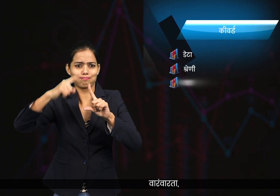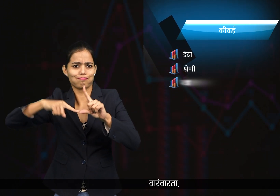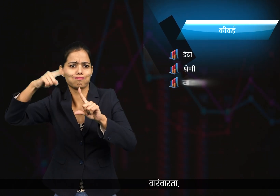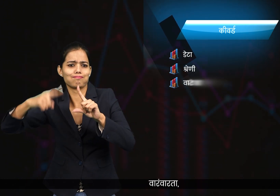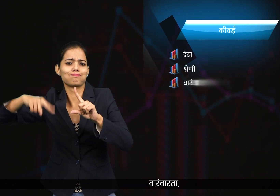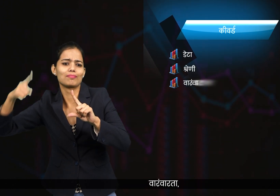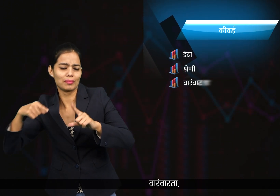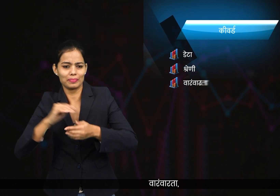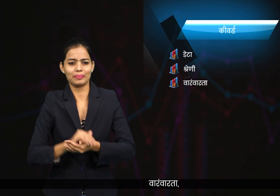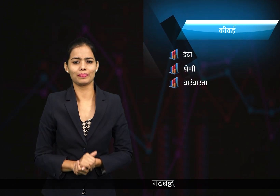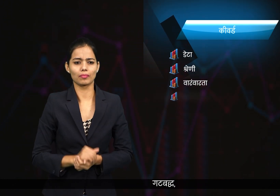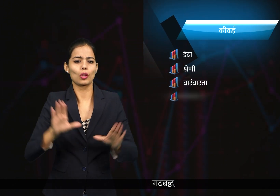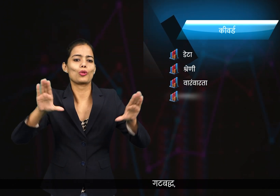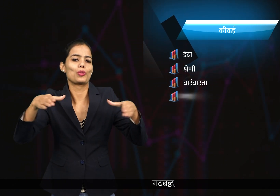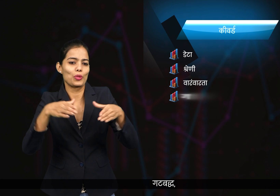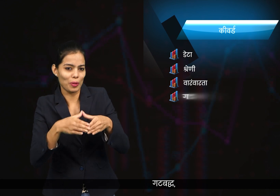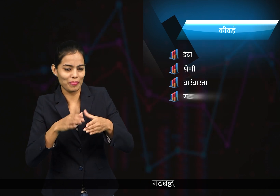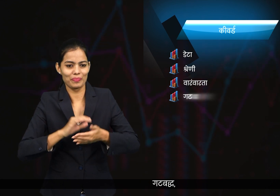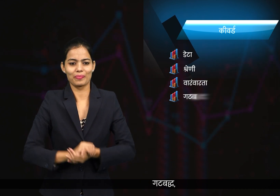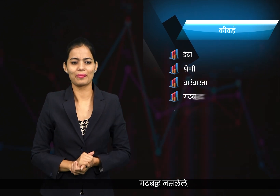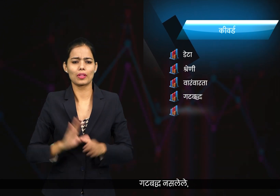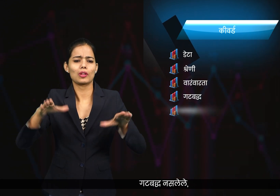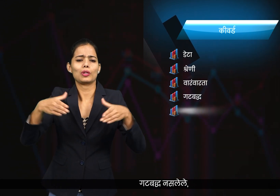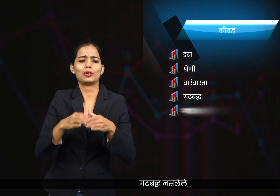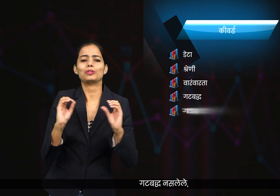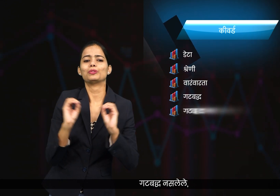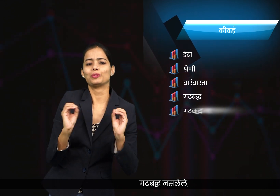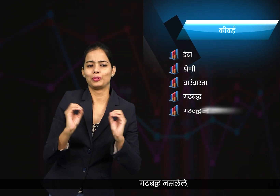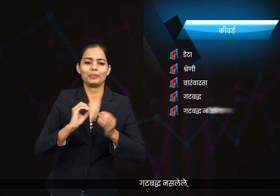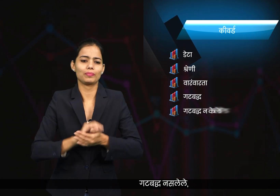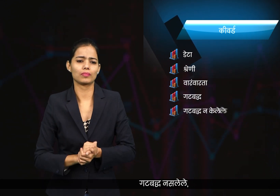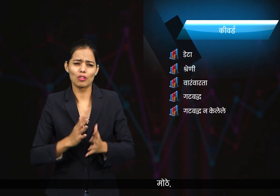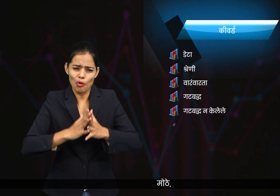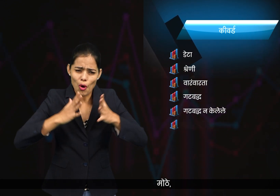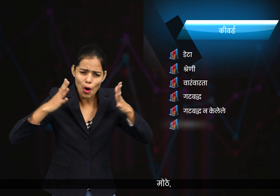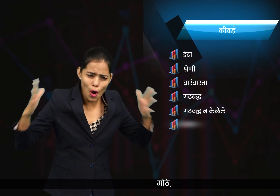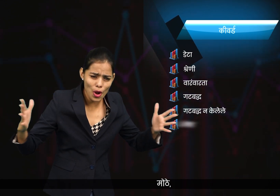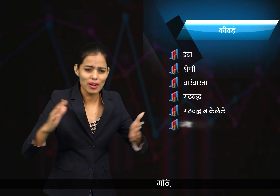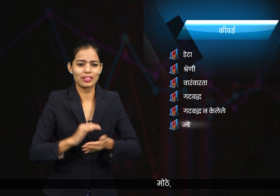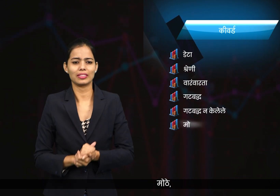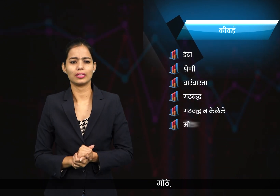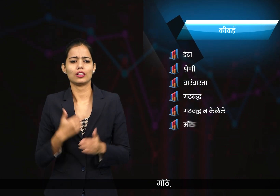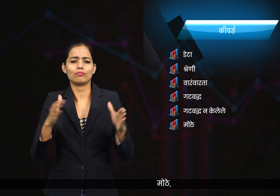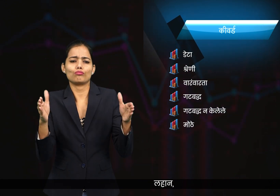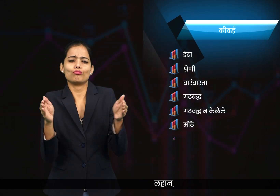वारंवारता, गटबद्ध, गटबद्ध नसलेले, मोठे,